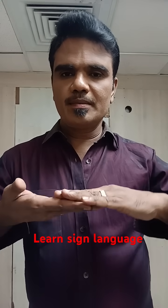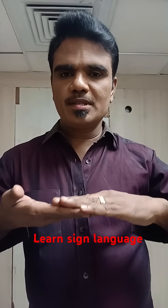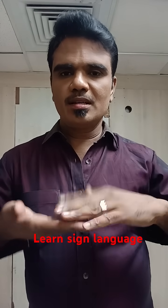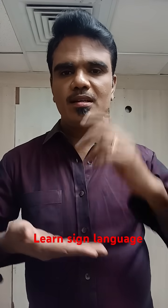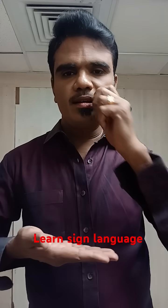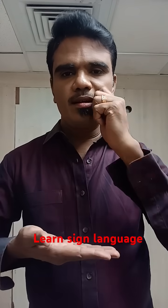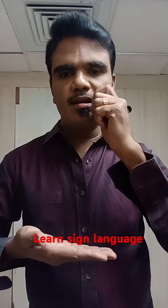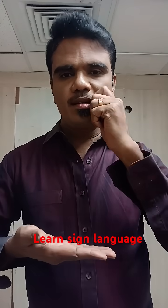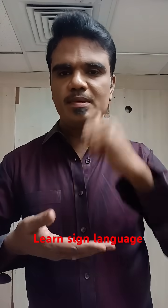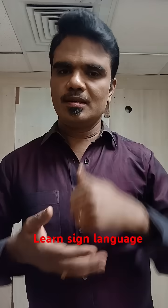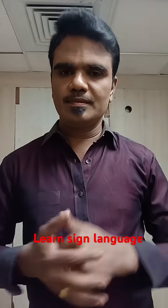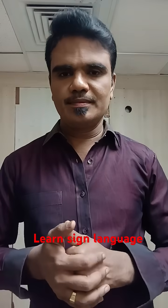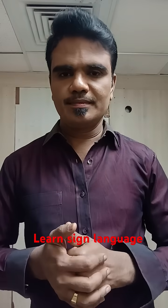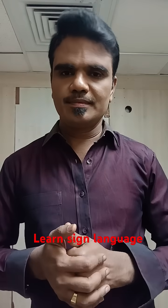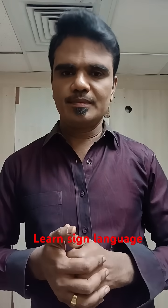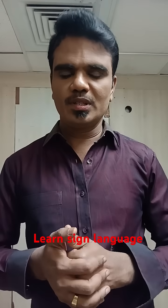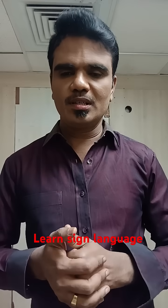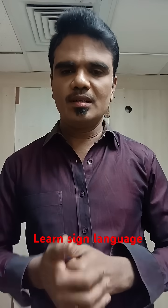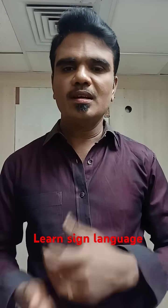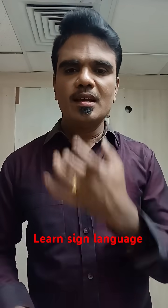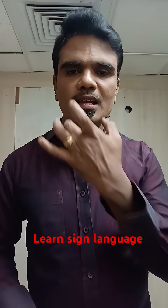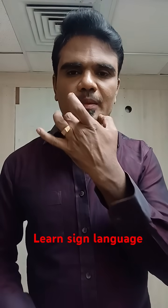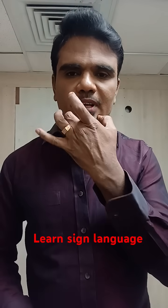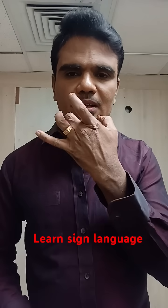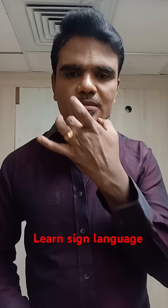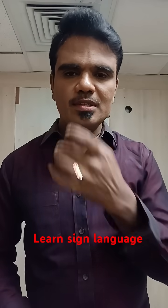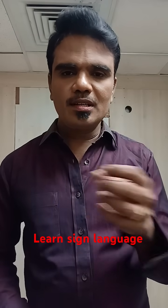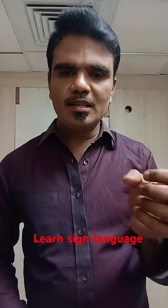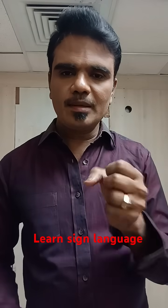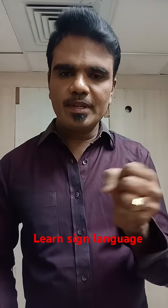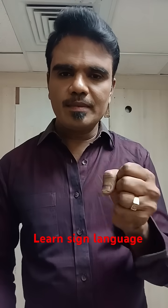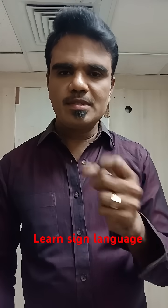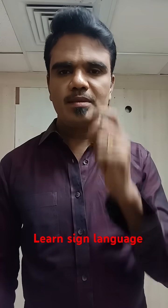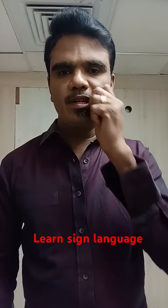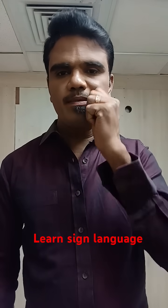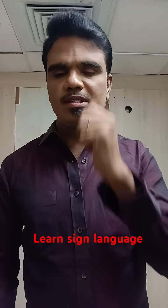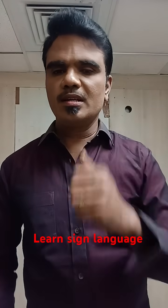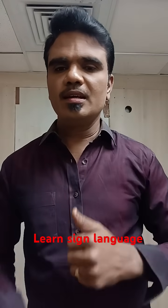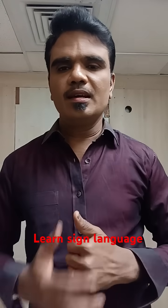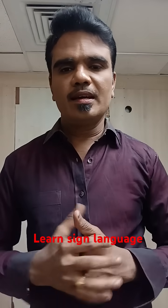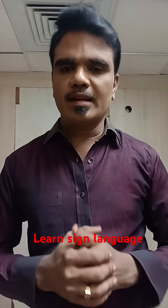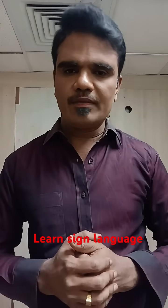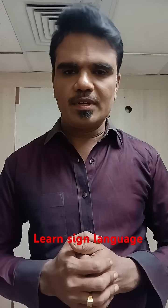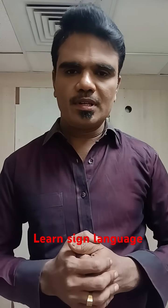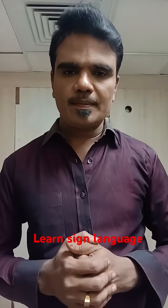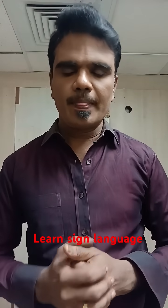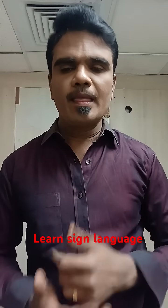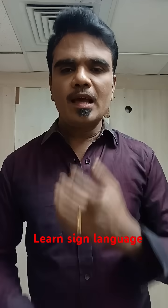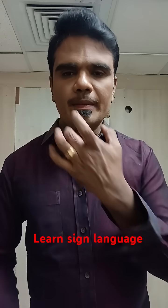காமிச்சிங்கன்னா ஹஸ்பண்ட். புரியுதுங்களா? இப்படி காமிச்சு இல்லைன்னா இப்படி காமிச்சிங்கன்னா கிராண்ட் ஃபாதர். அது மாதிரி